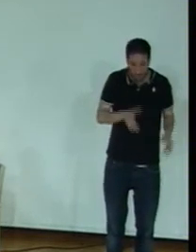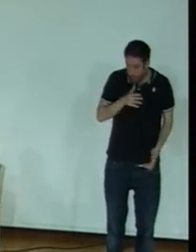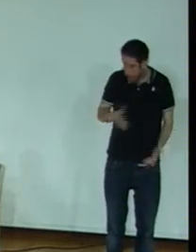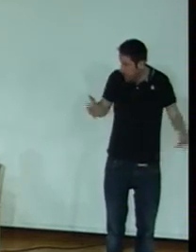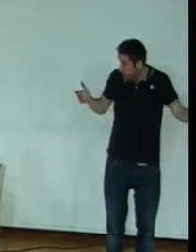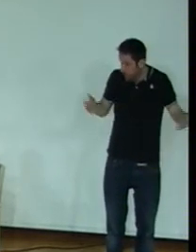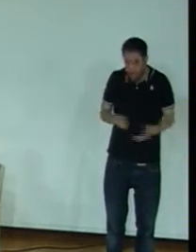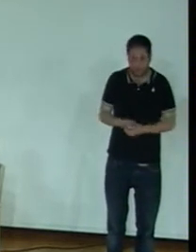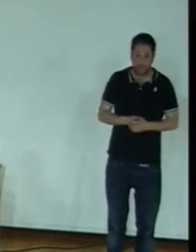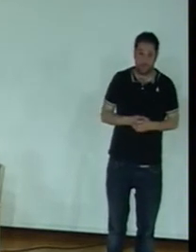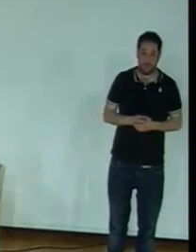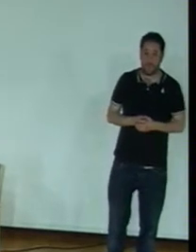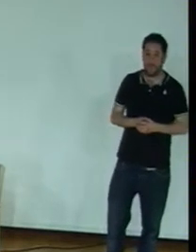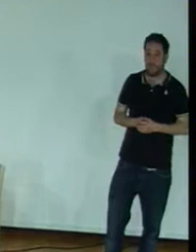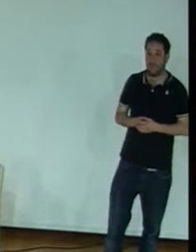donnée